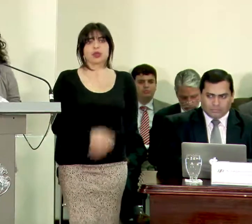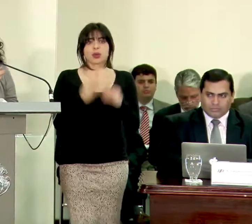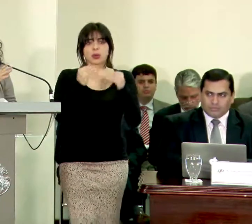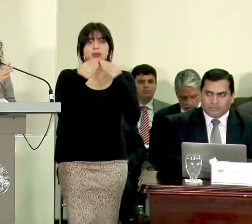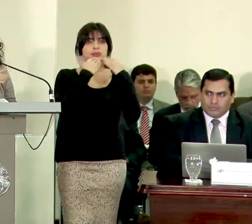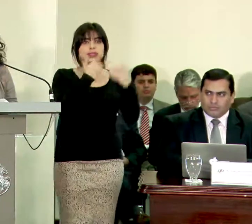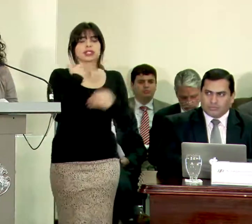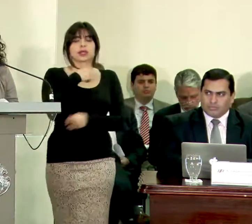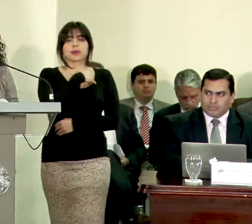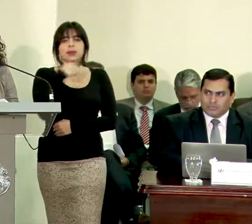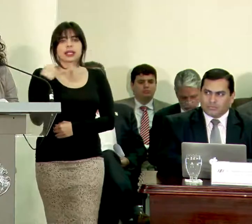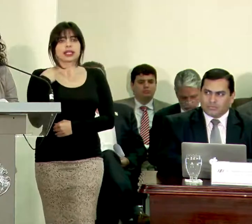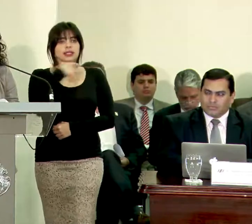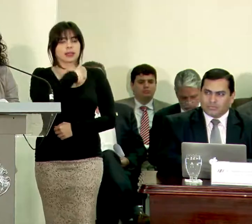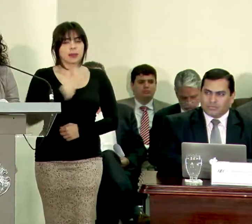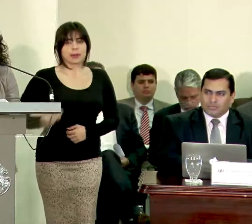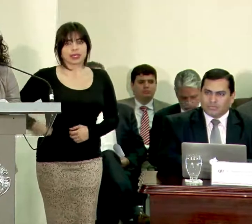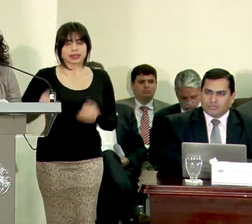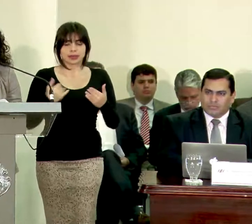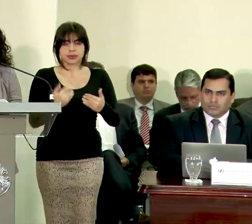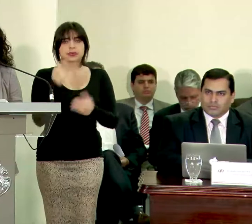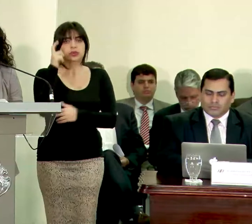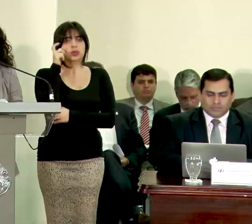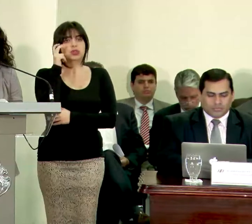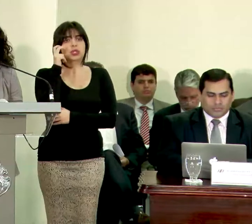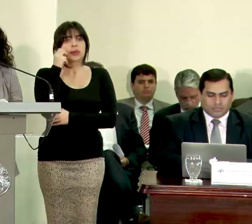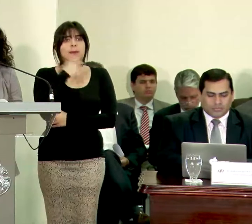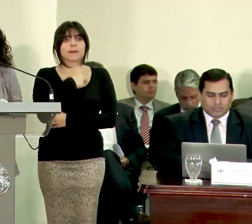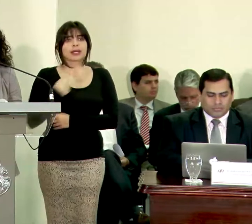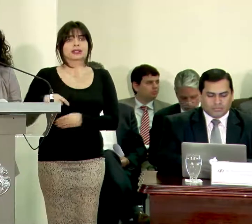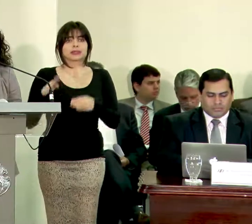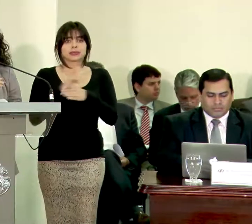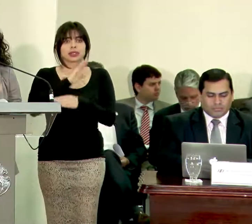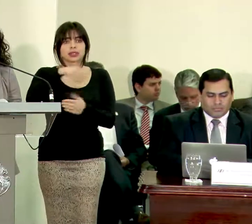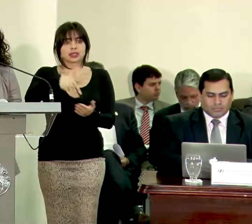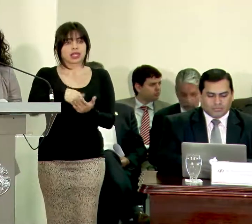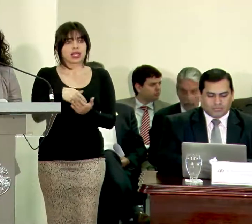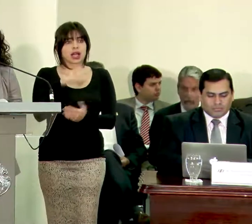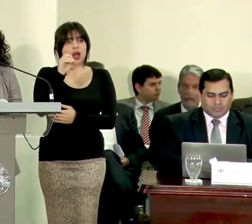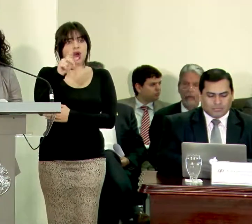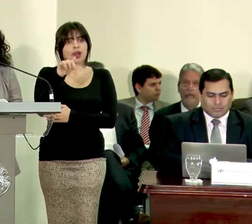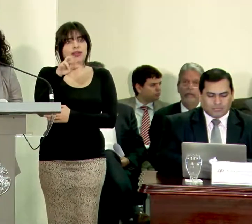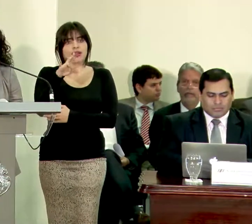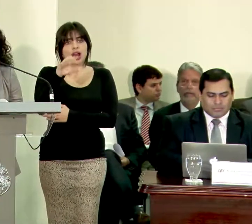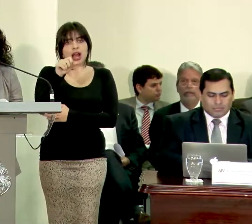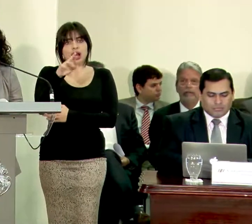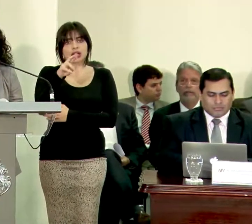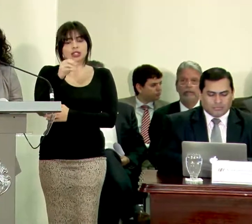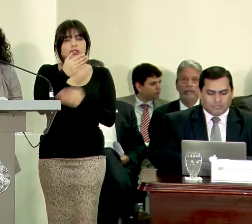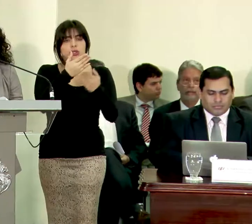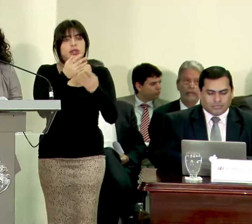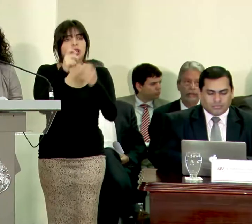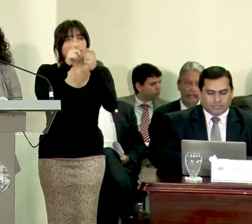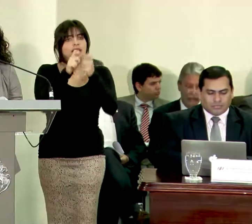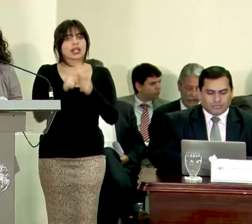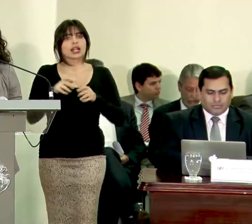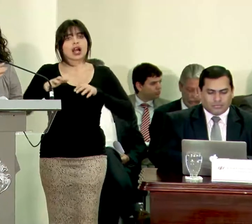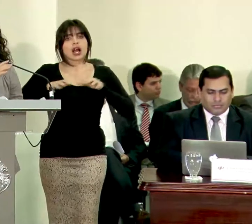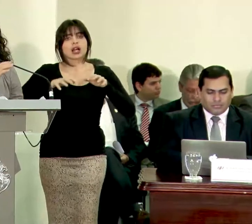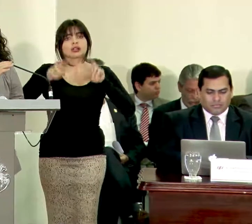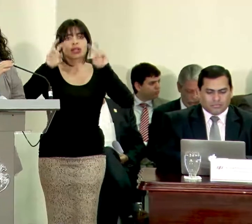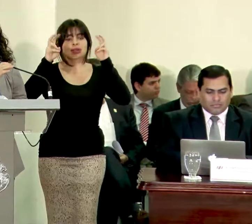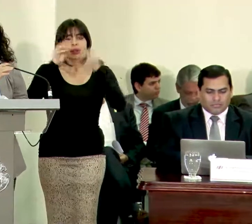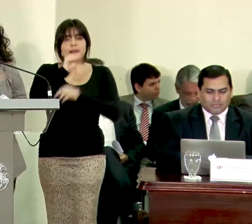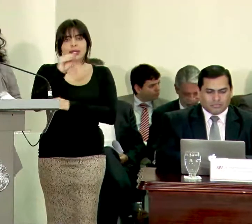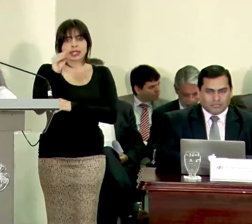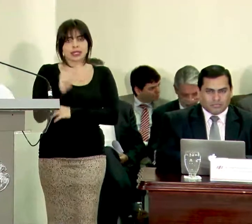Muchísimas gracias al señor ministro de la Presidencia. Escucharemos al presidente del Banco Central, don Olivier Castro, quien nos brinda el detalle de las acciones en materia de